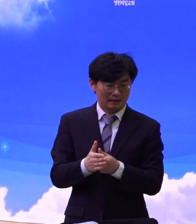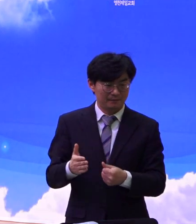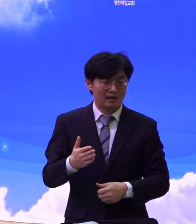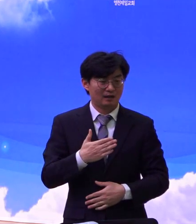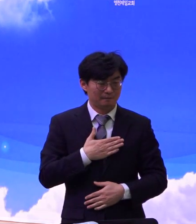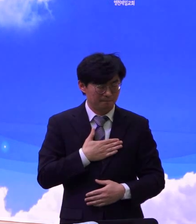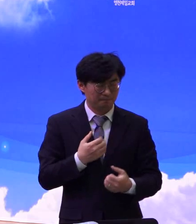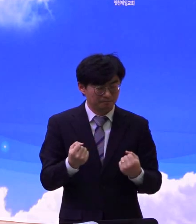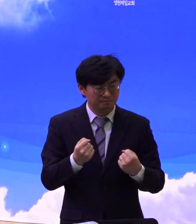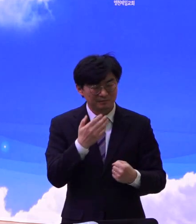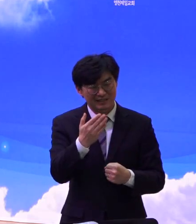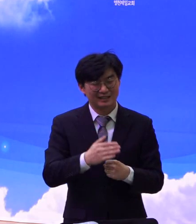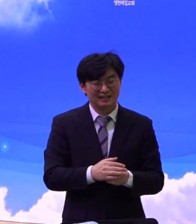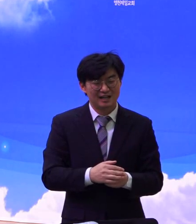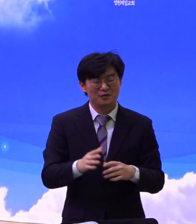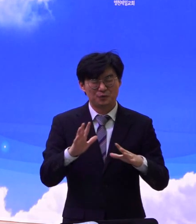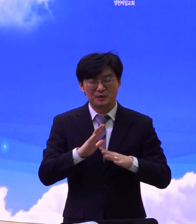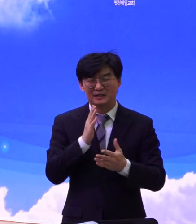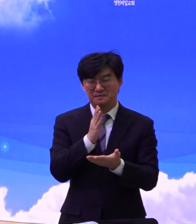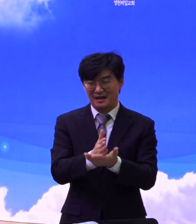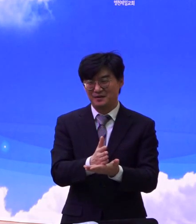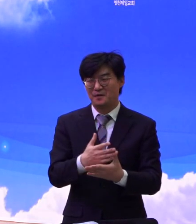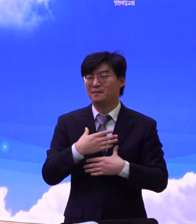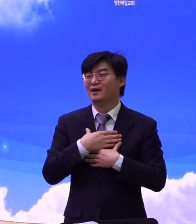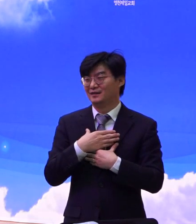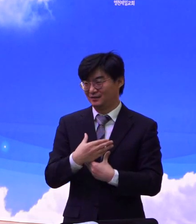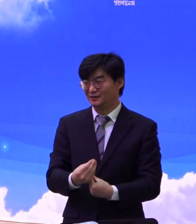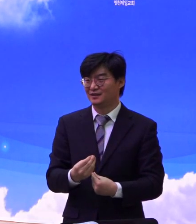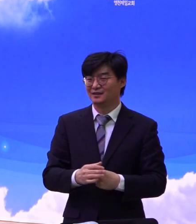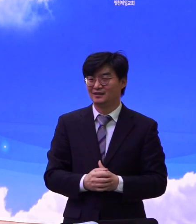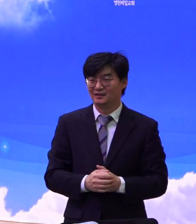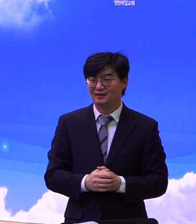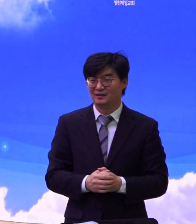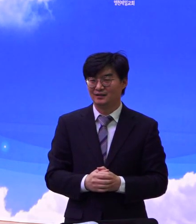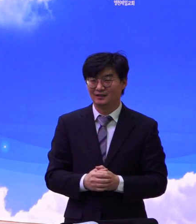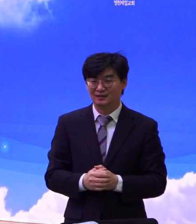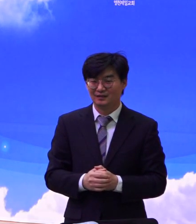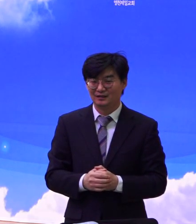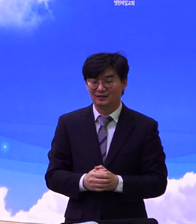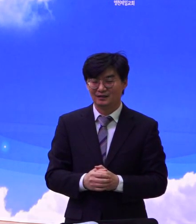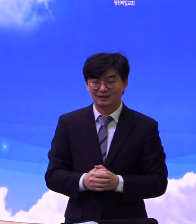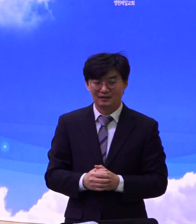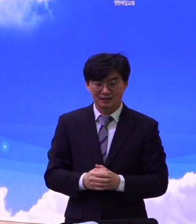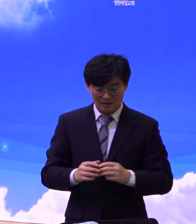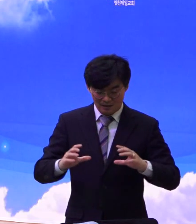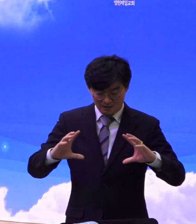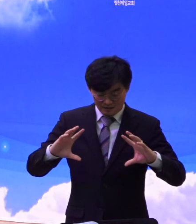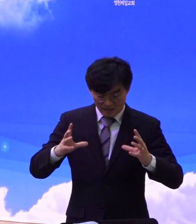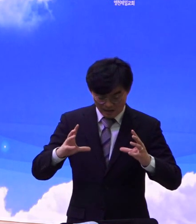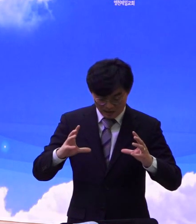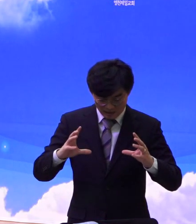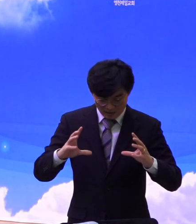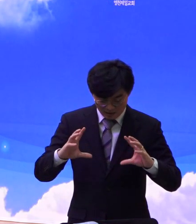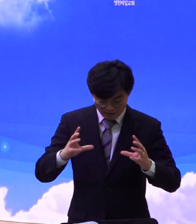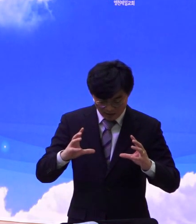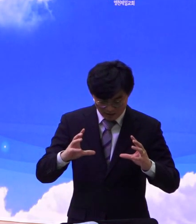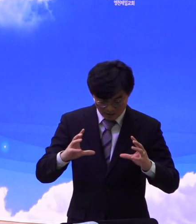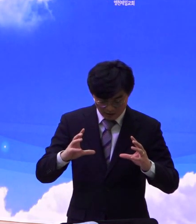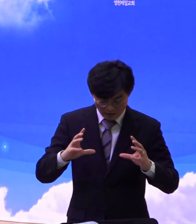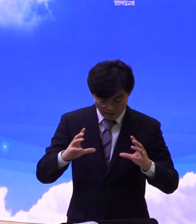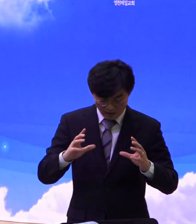하나님의 자녀입니다. 두려워하지 말고 또 히스기야가 그렇게 강한 나라 북이스라엘까지